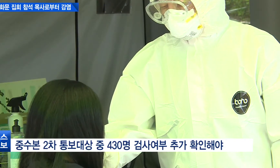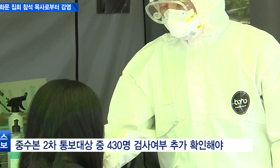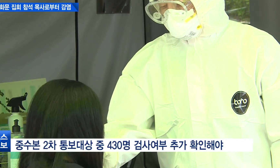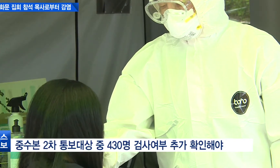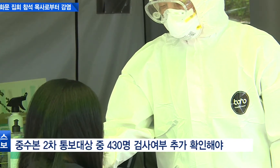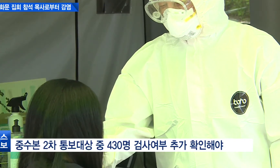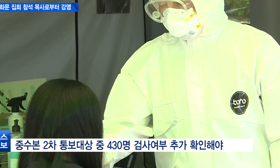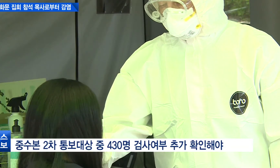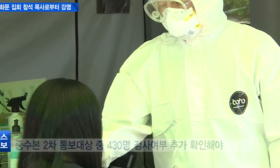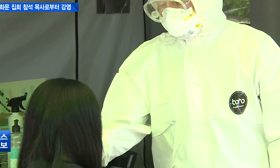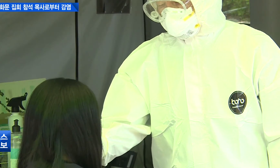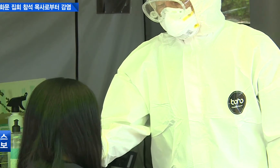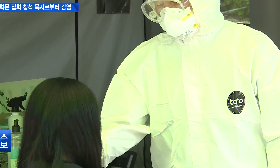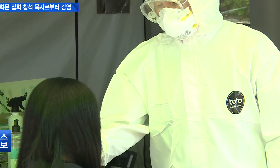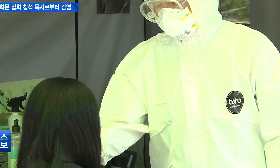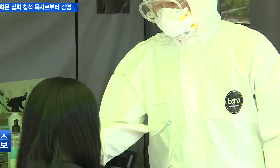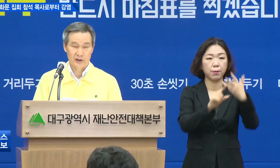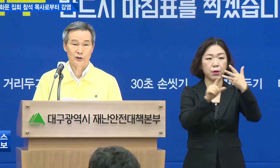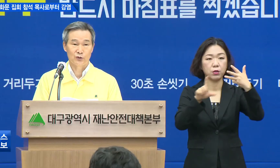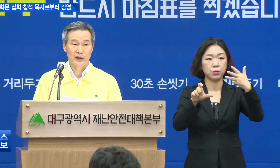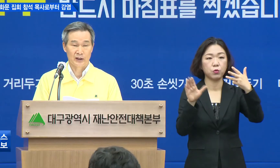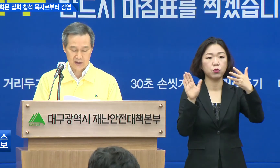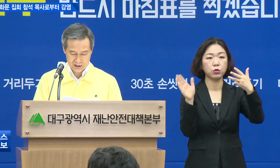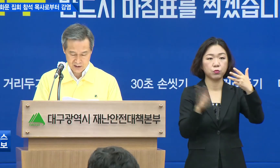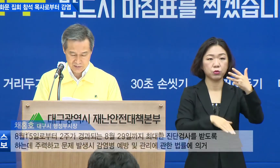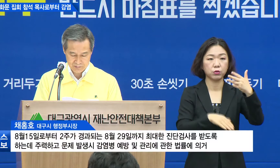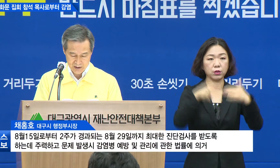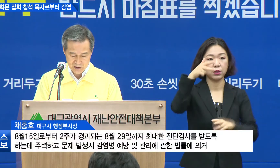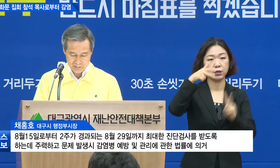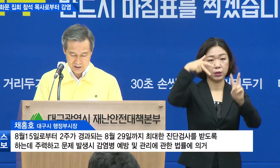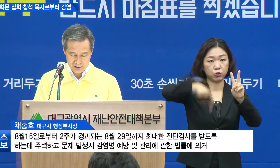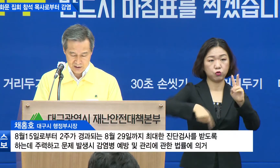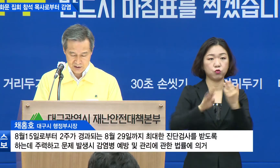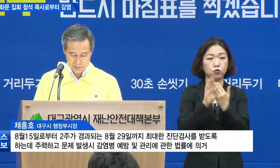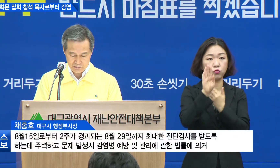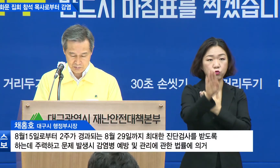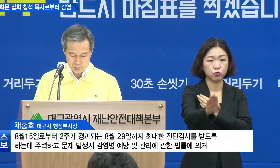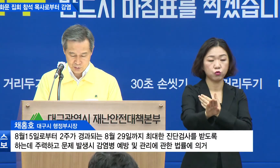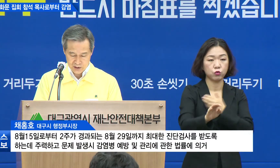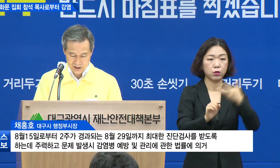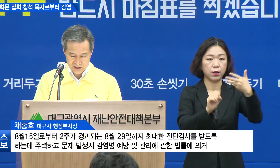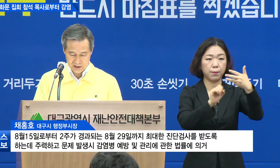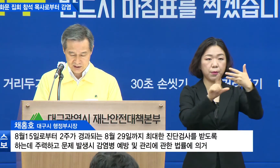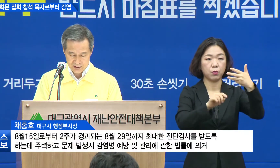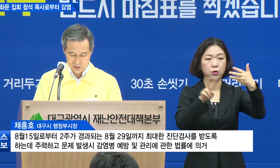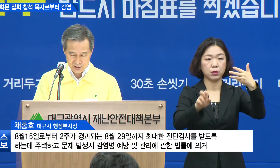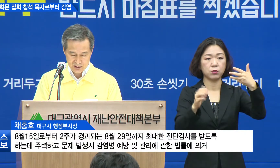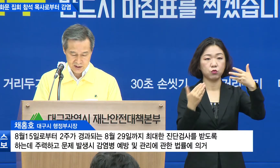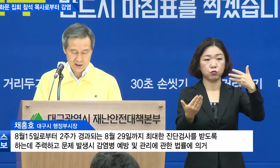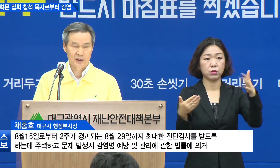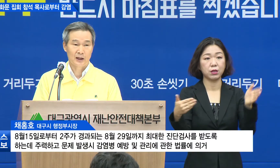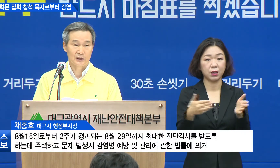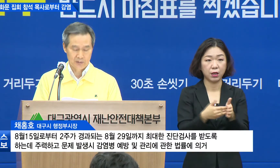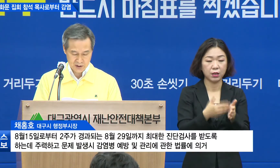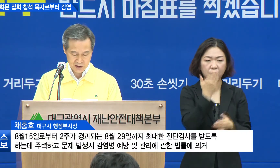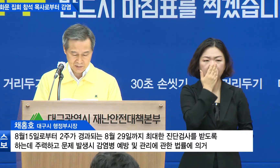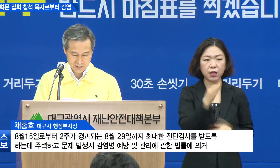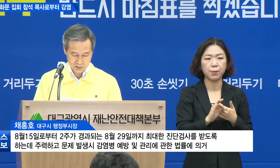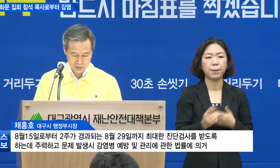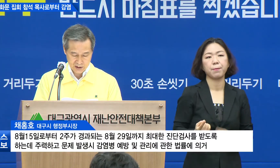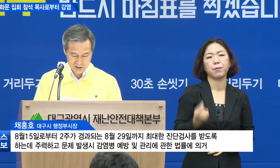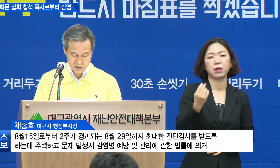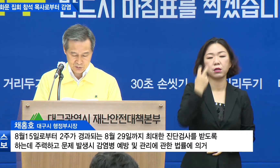필요한 상황입니다. 8월 15일부터 2주가 경과되는 8월 29일까지 최대한 진단